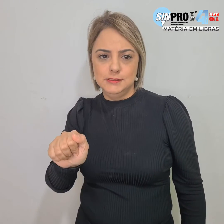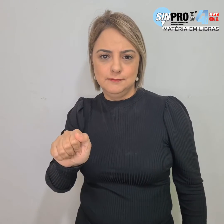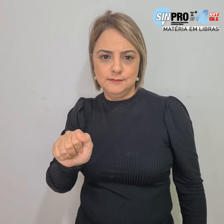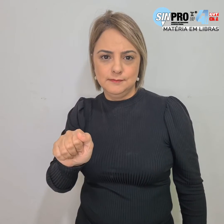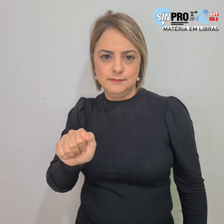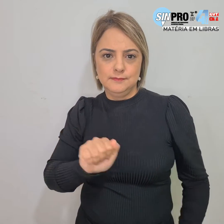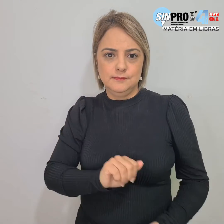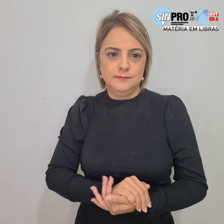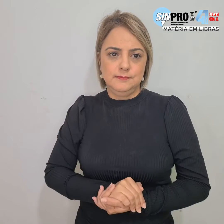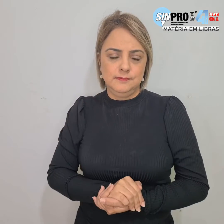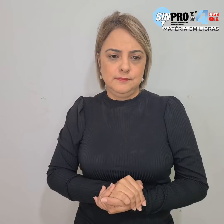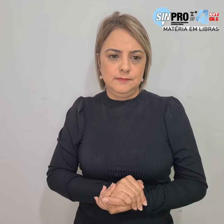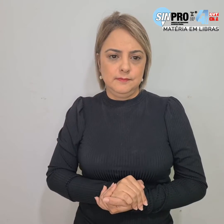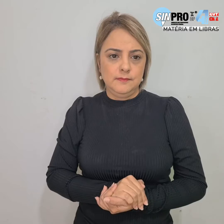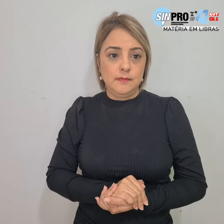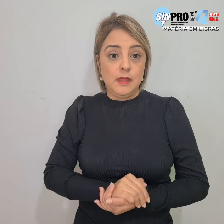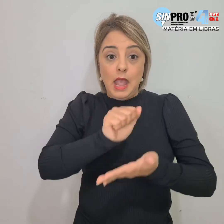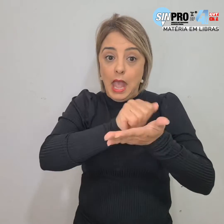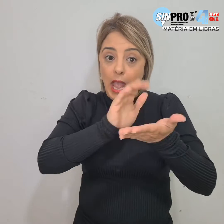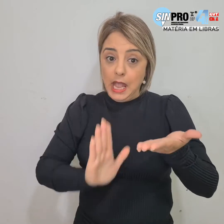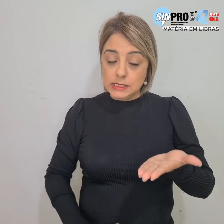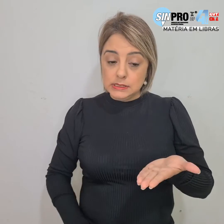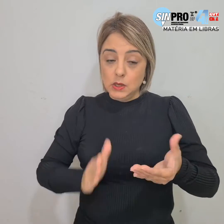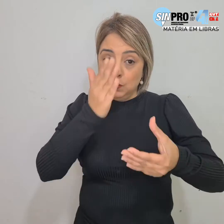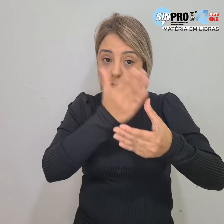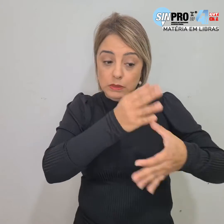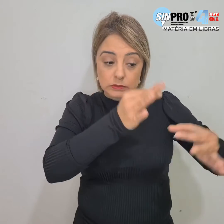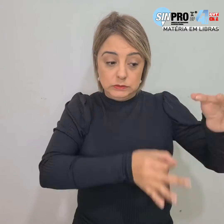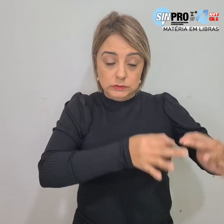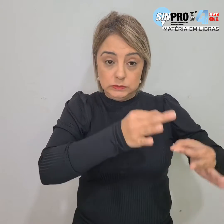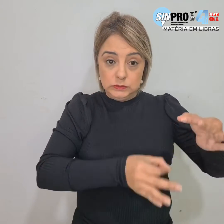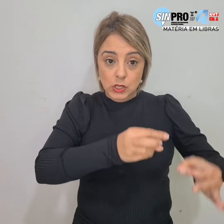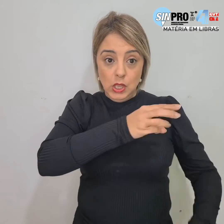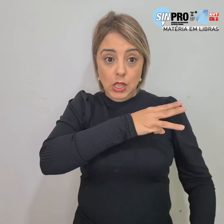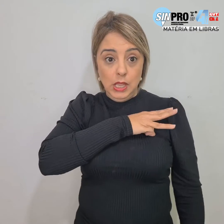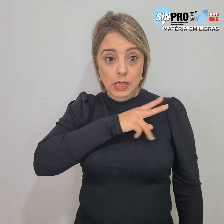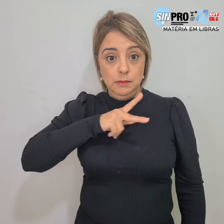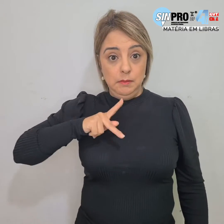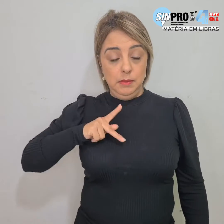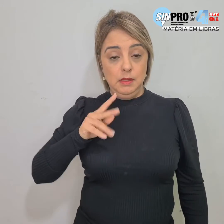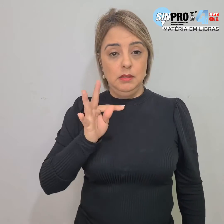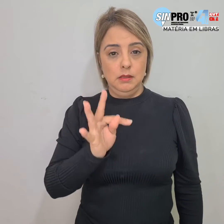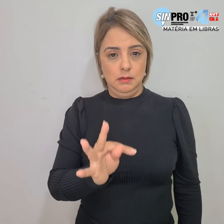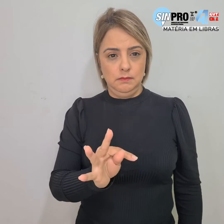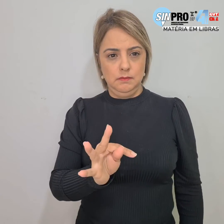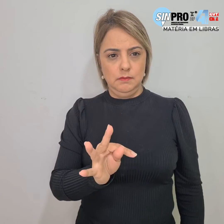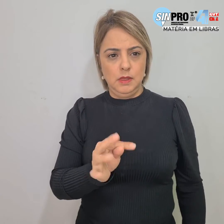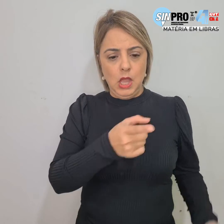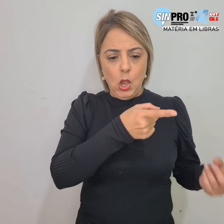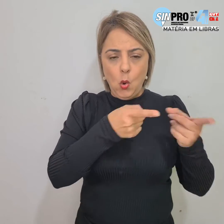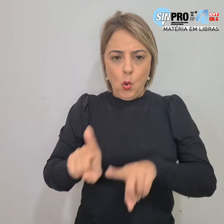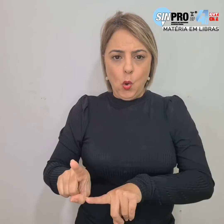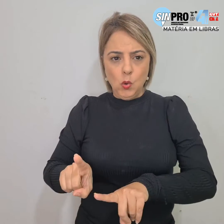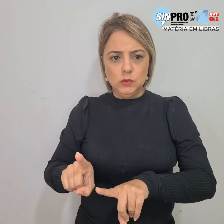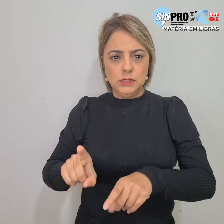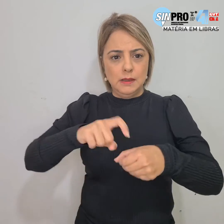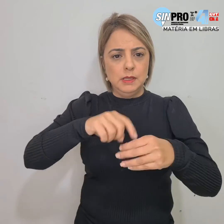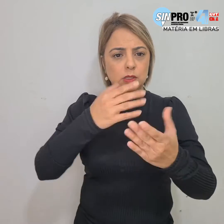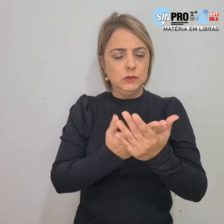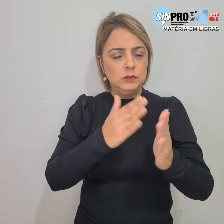A ação movida pelo Ministério Público do Trabalho, o MPT, contra a reabertura foi acatada pelo Tribunal Regional da